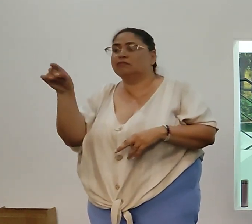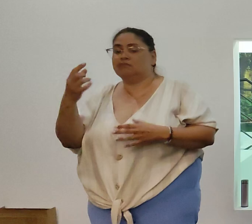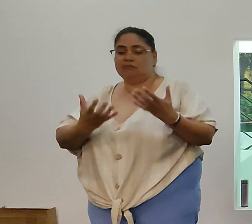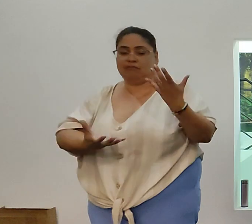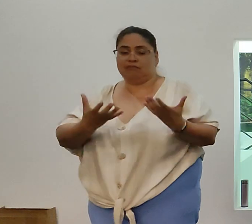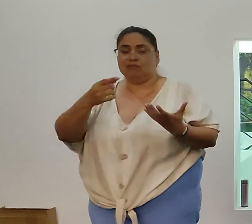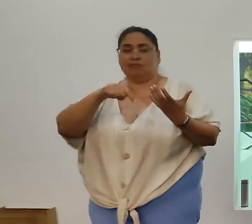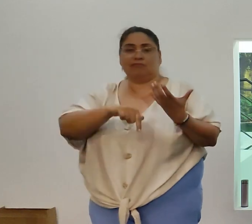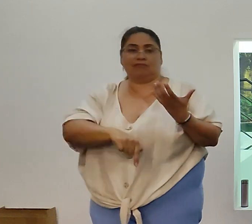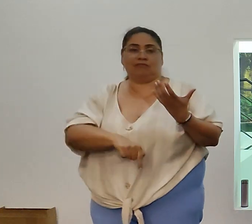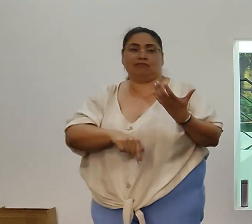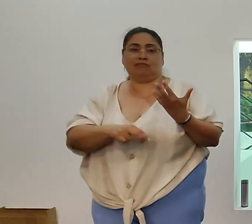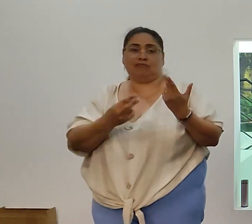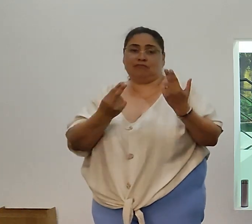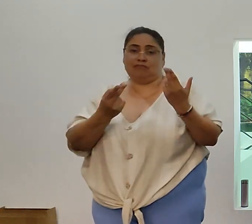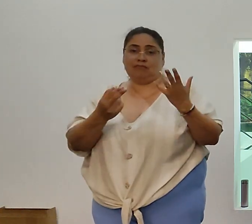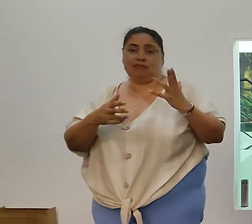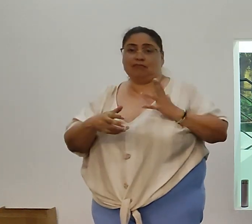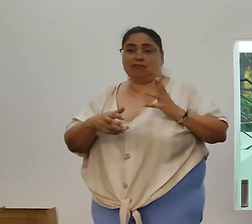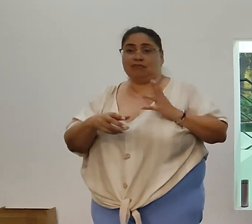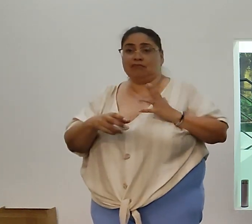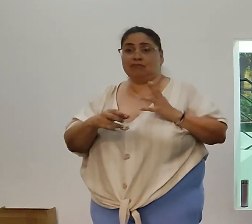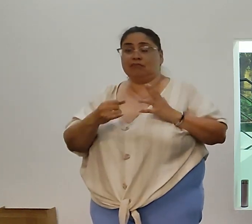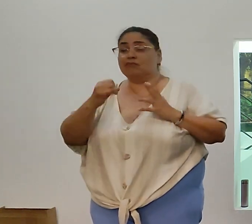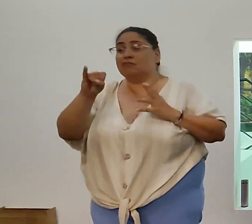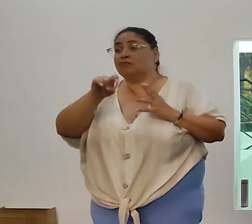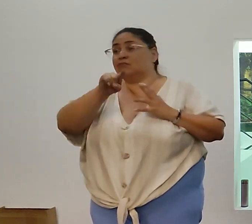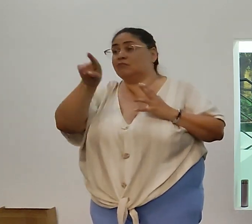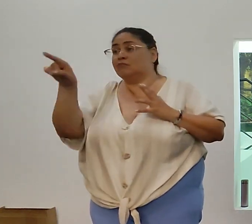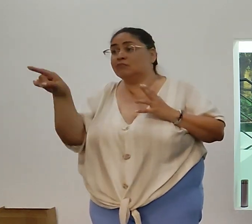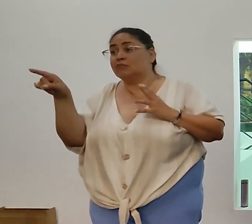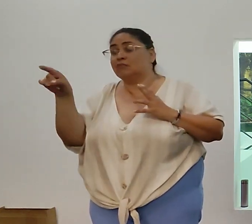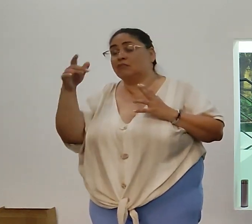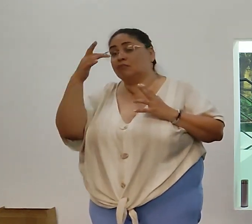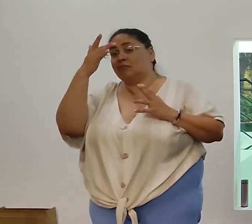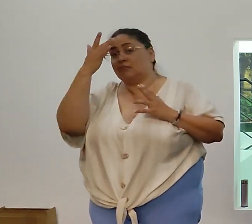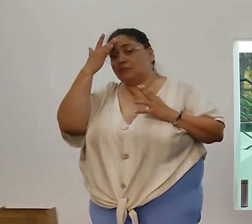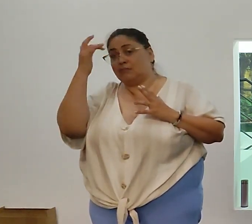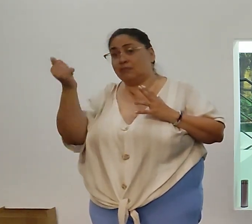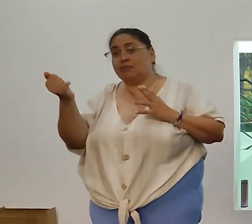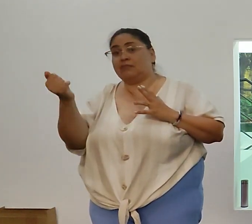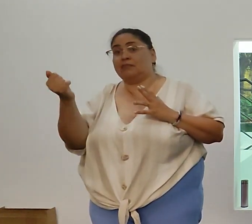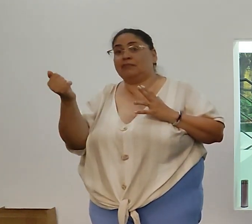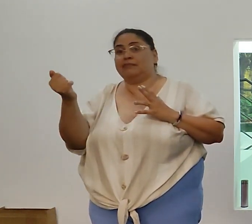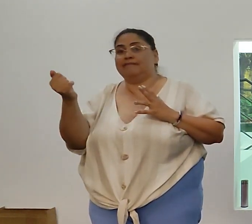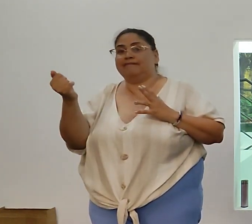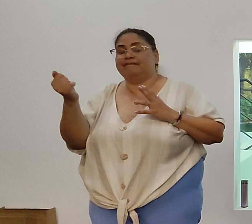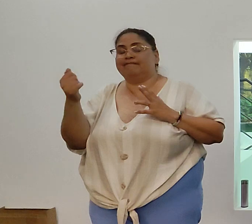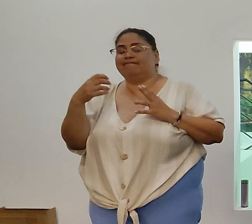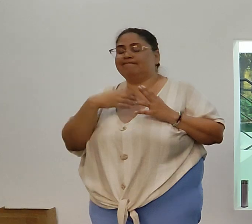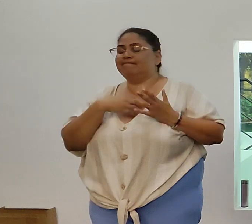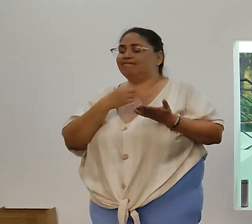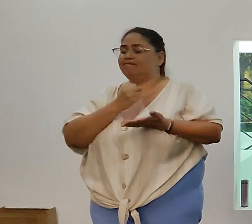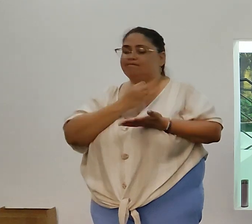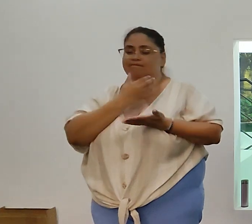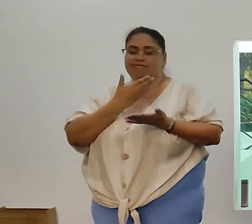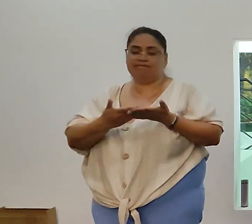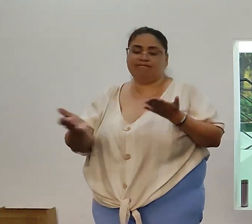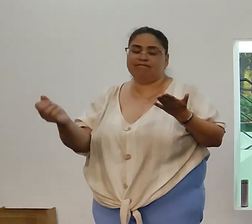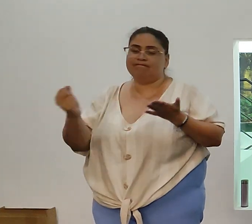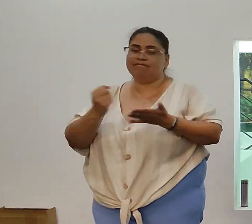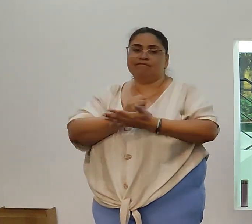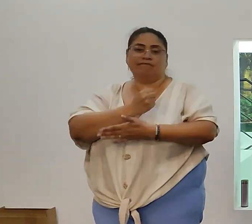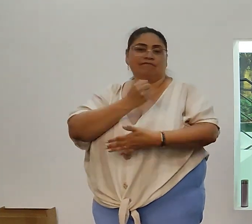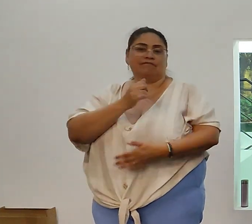lá? E se amanhã você se encontrar no mesmo lugar e parar para pensar, eu não fiz a minha parte como